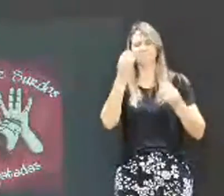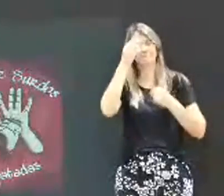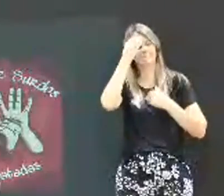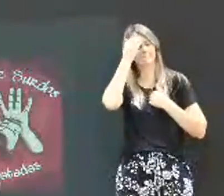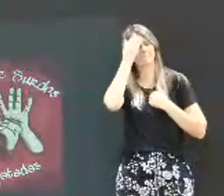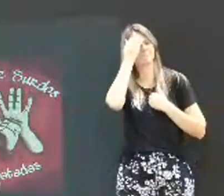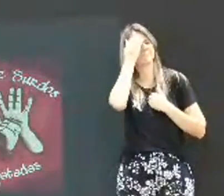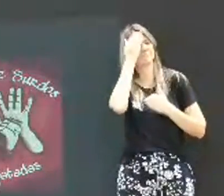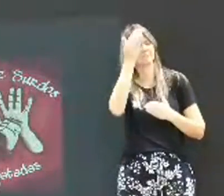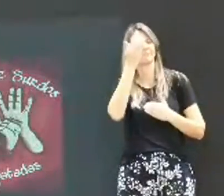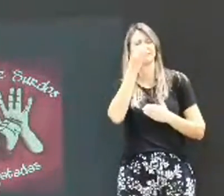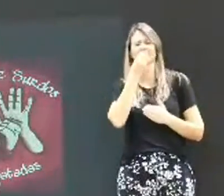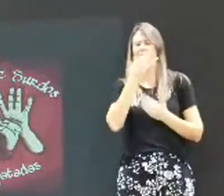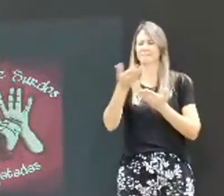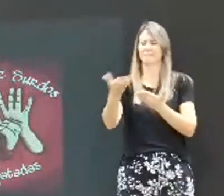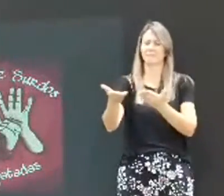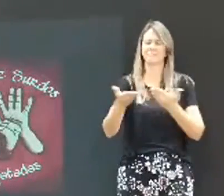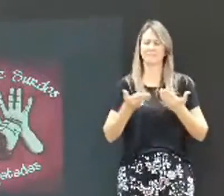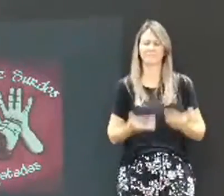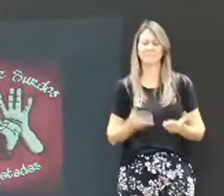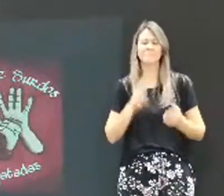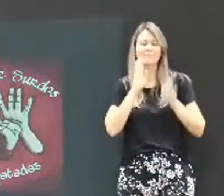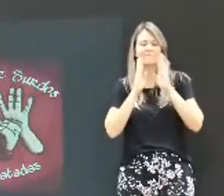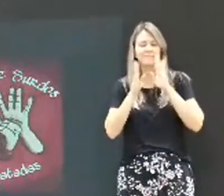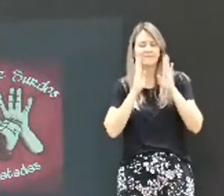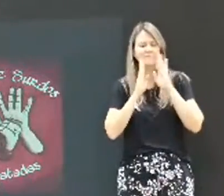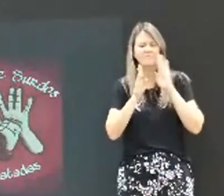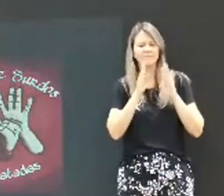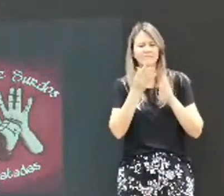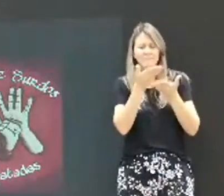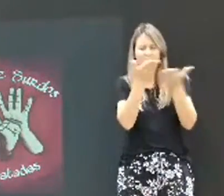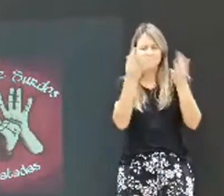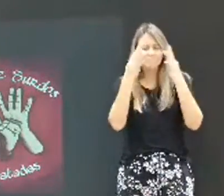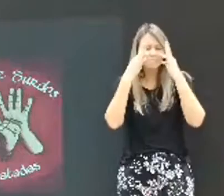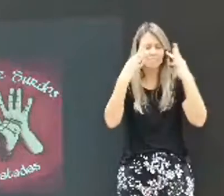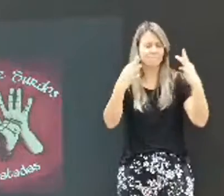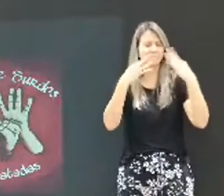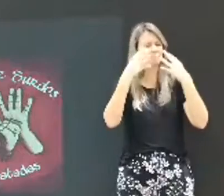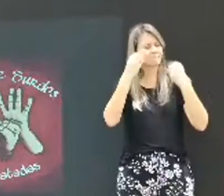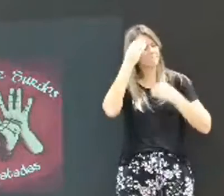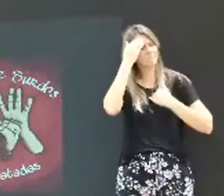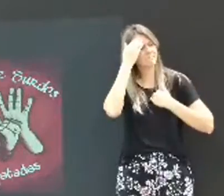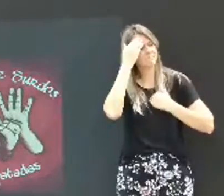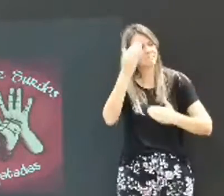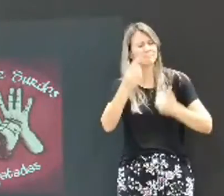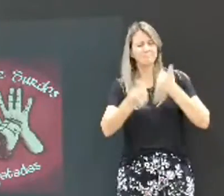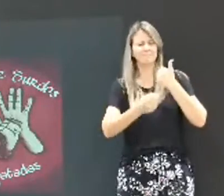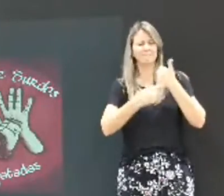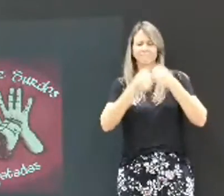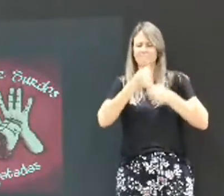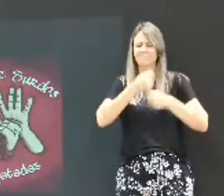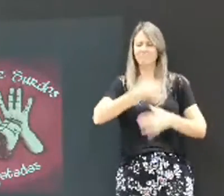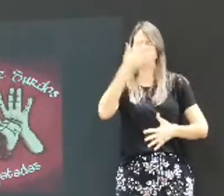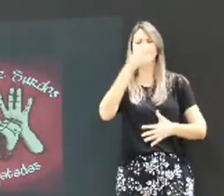Senhor. Agradeço, Pai, e que todos sejam bem-vindos, que estão nos visualizando através do Facebook, né?